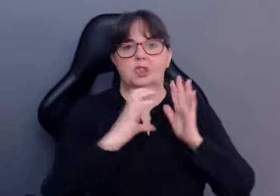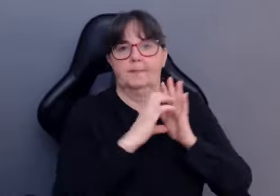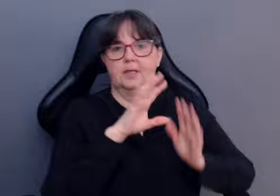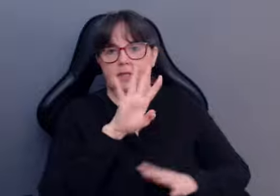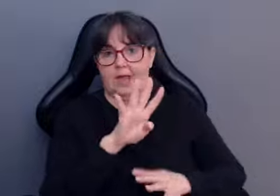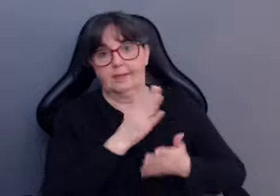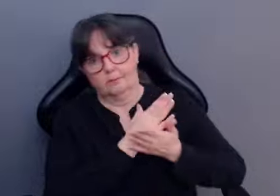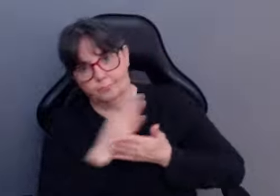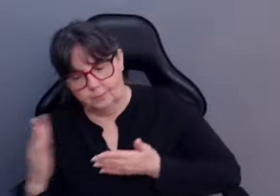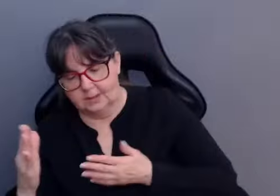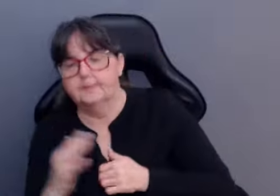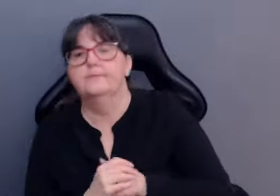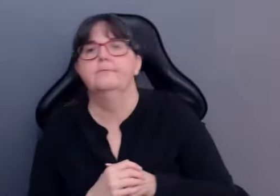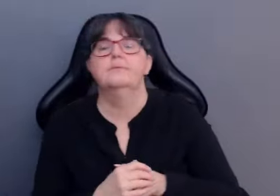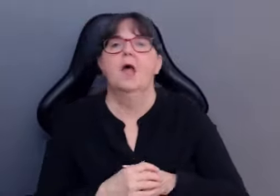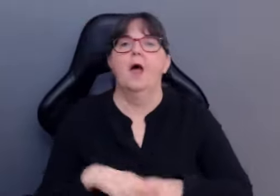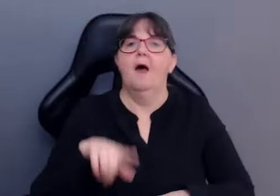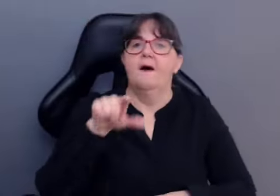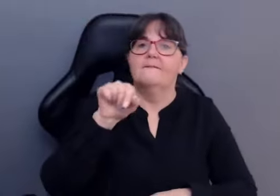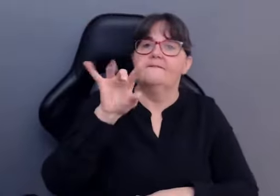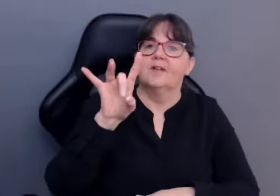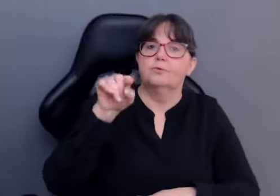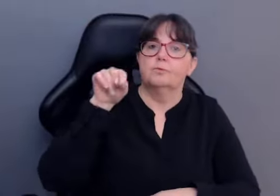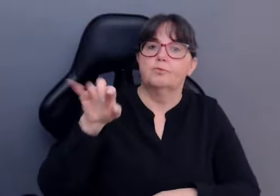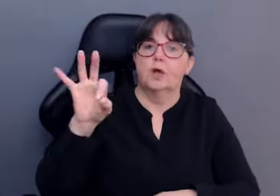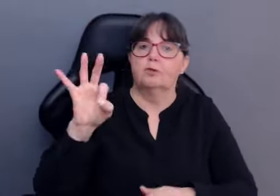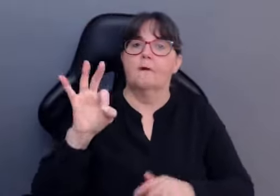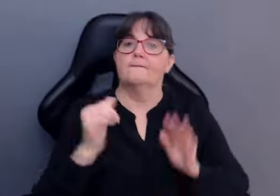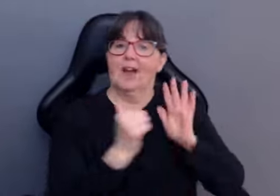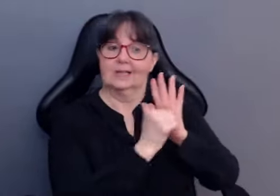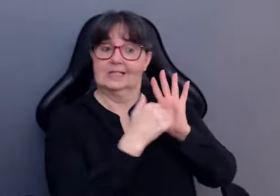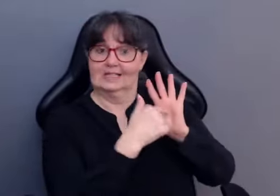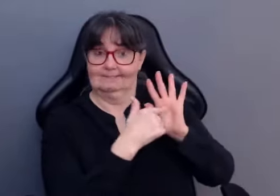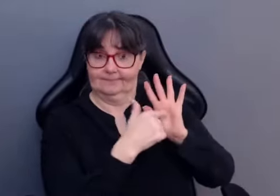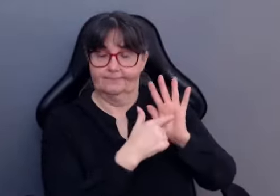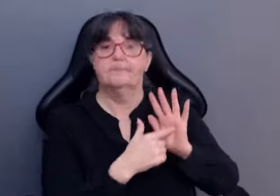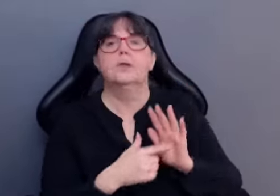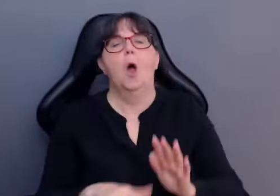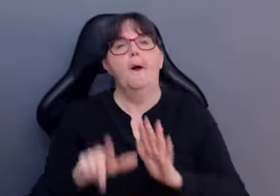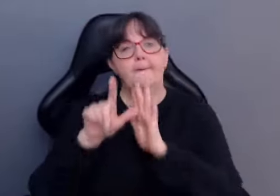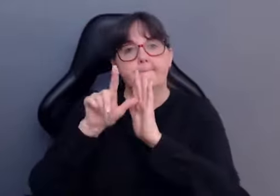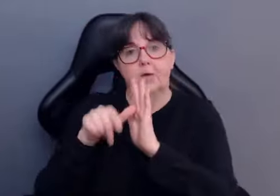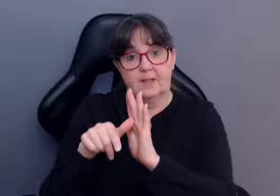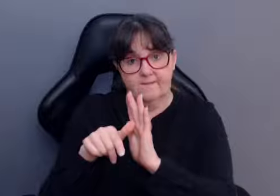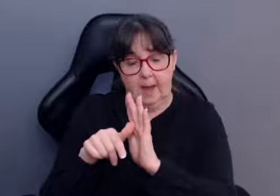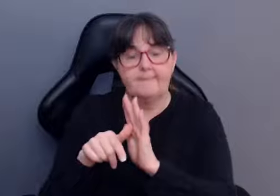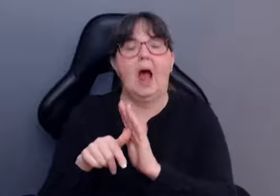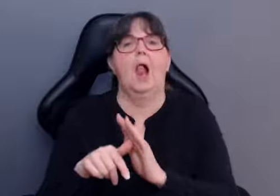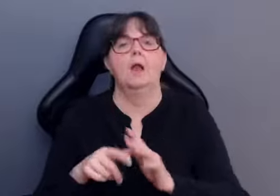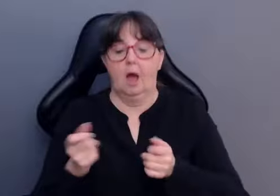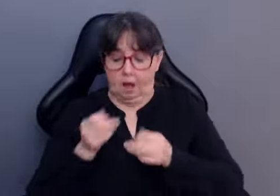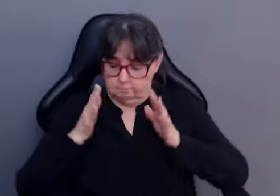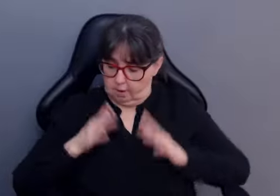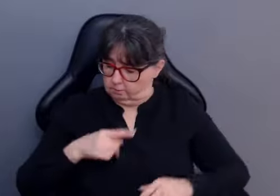Article 28.9. Procès-verbaux. Seuls les administrateurs de l'organisation